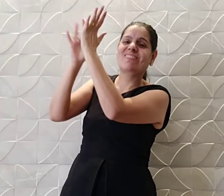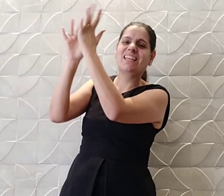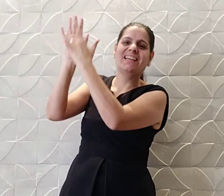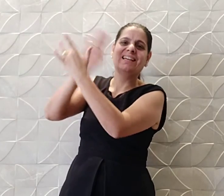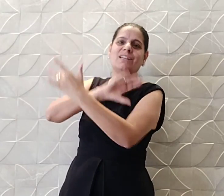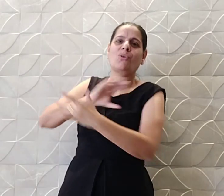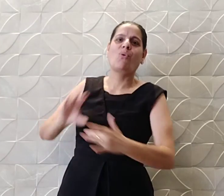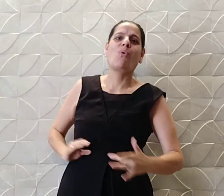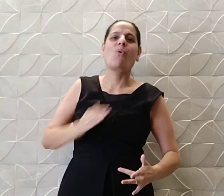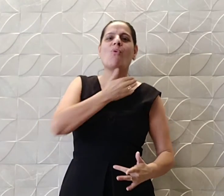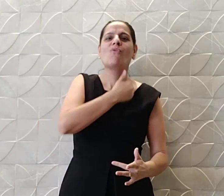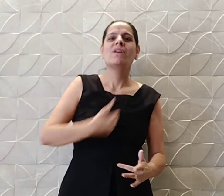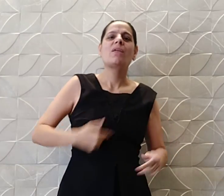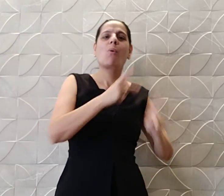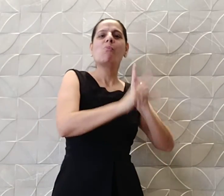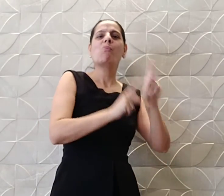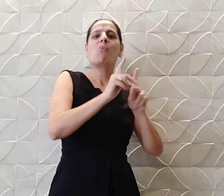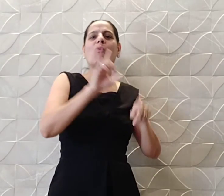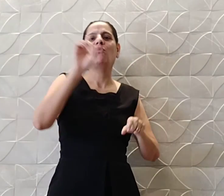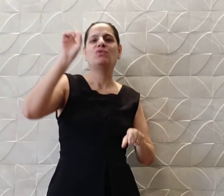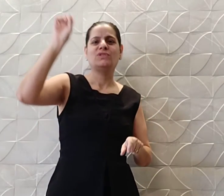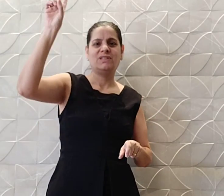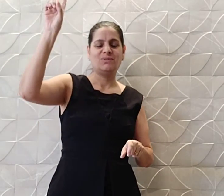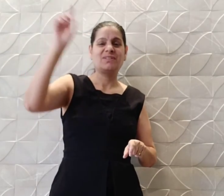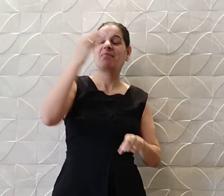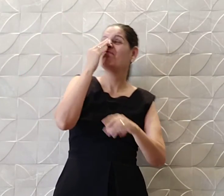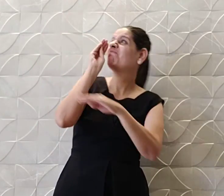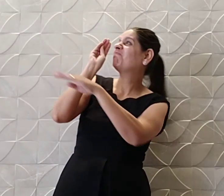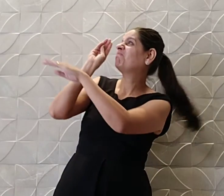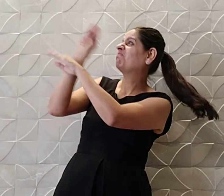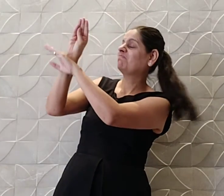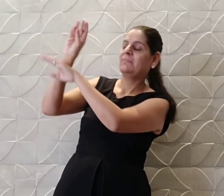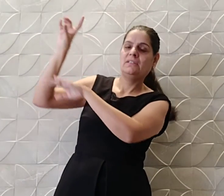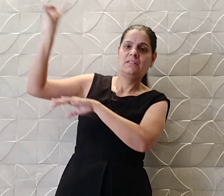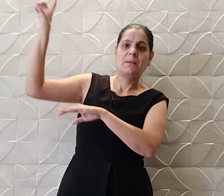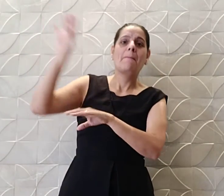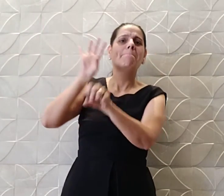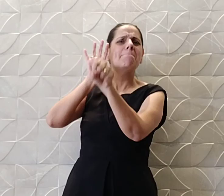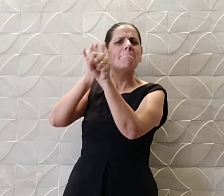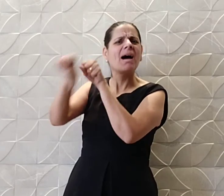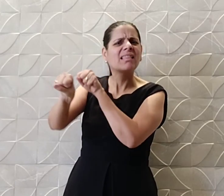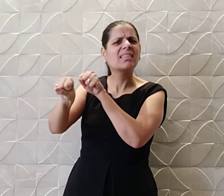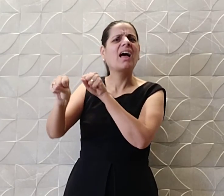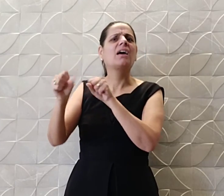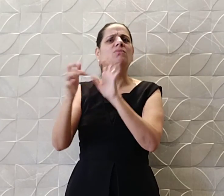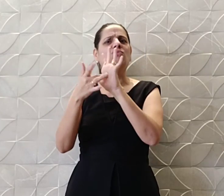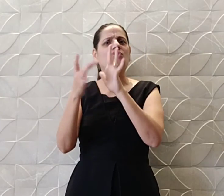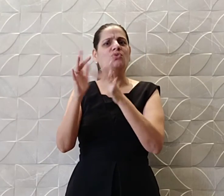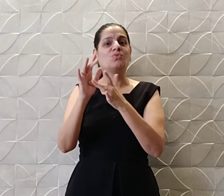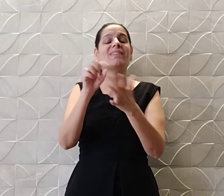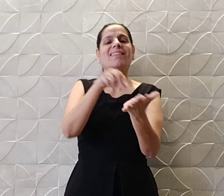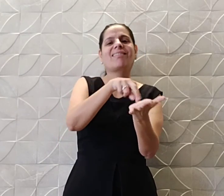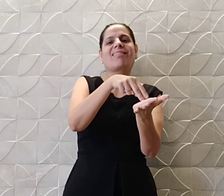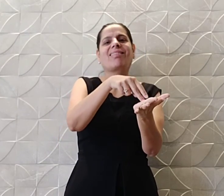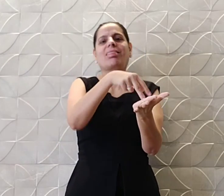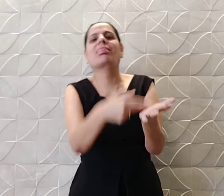povo de Deus. Eles mataram a Jesus. Este foi o tropeço. Este